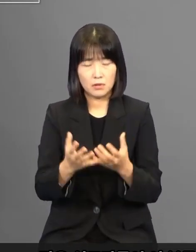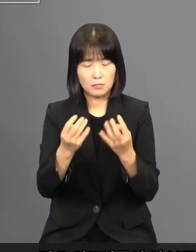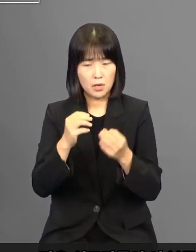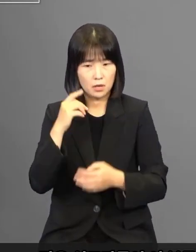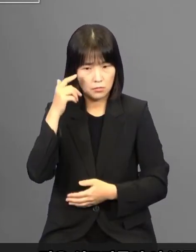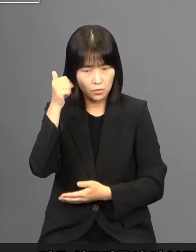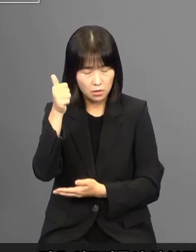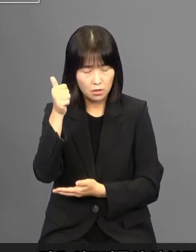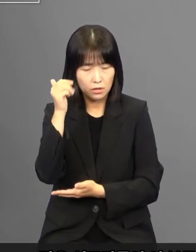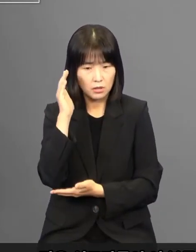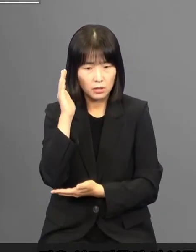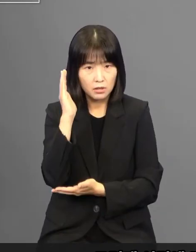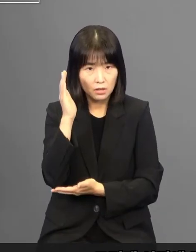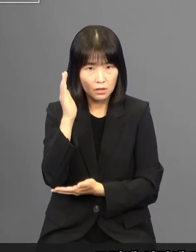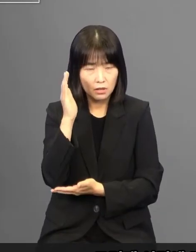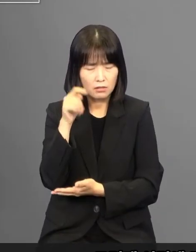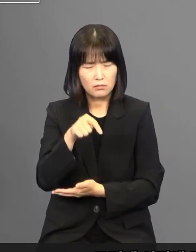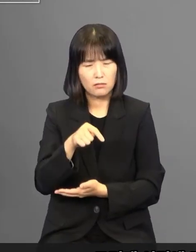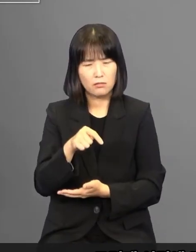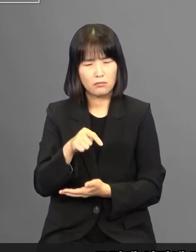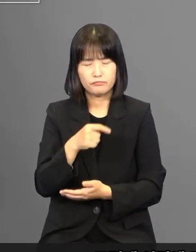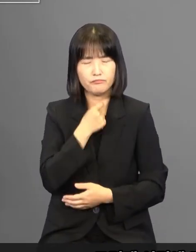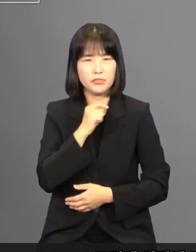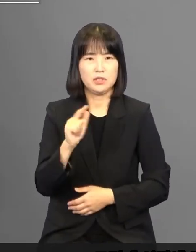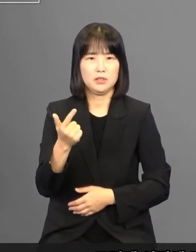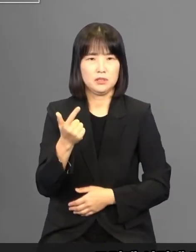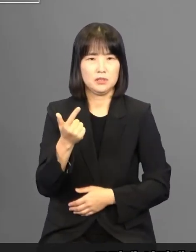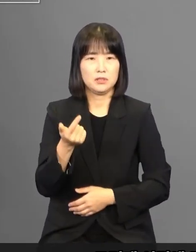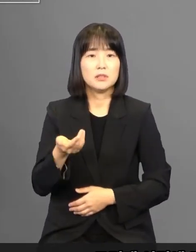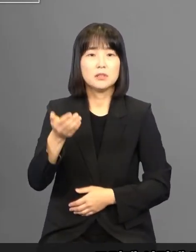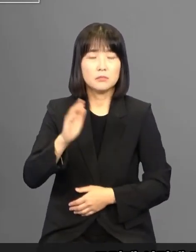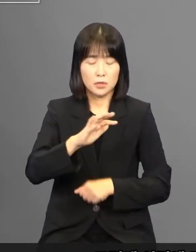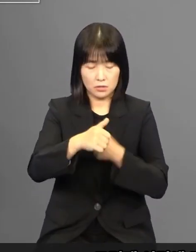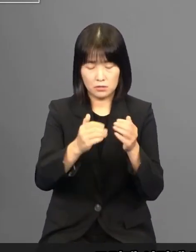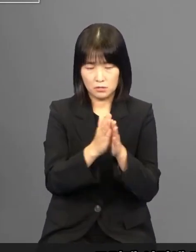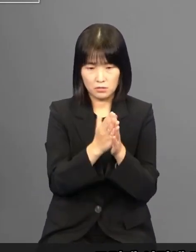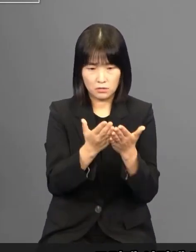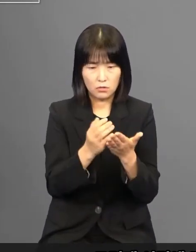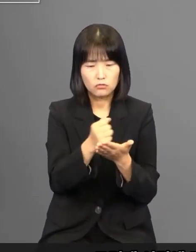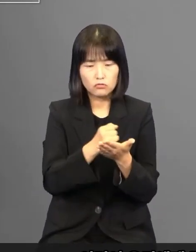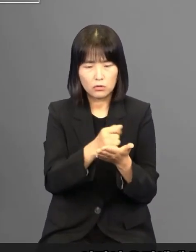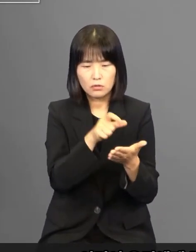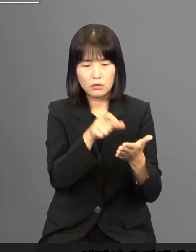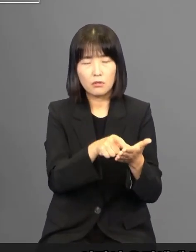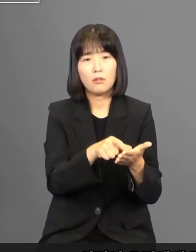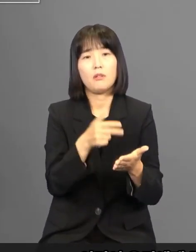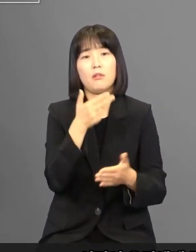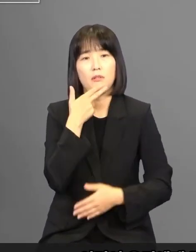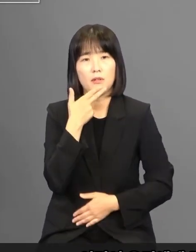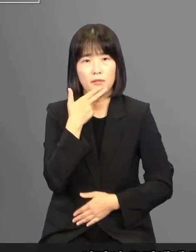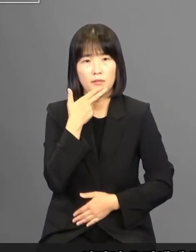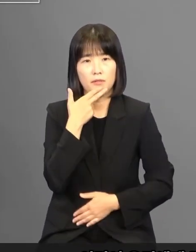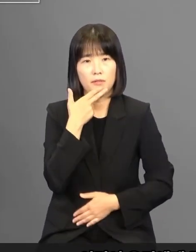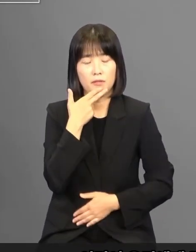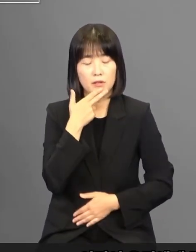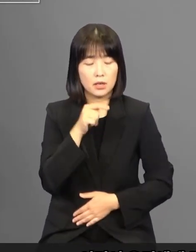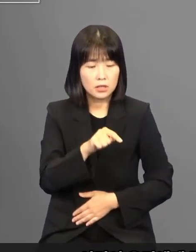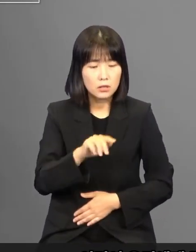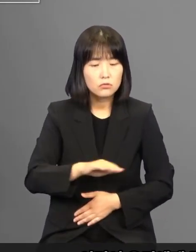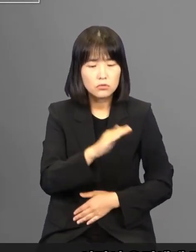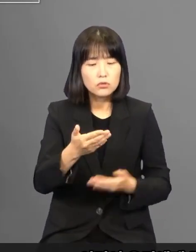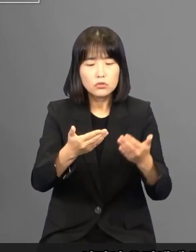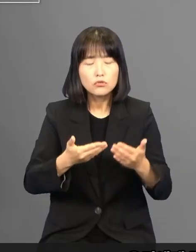피하고 싶어하는 본문입니다. 그런데 성경에 그냥 써있는 본문은 없어요. 이것이 우리에게 주시는